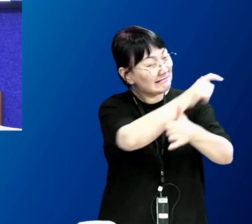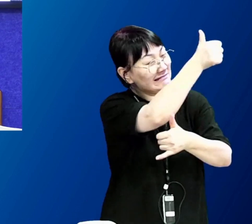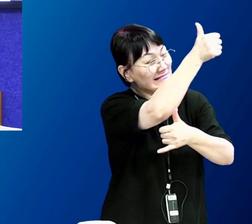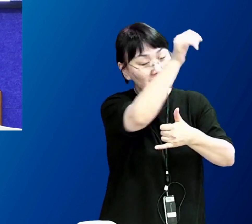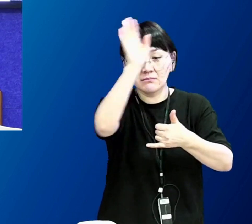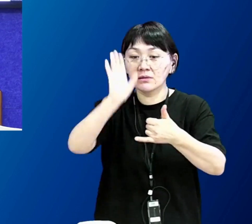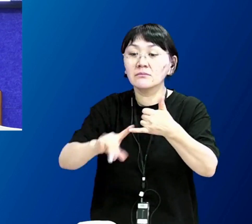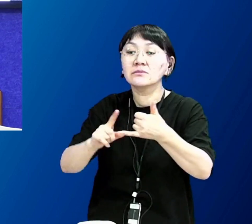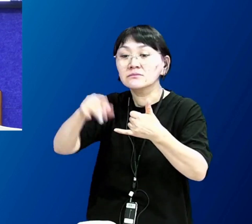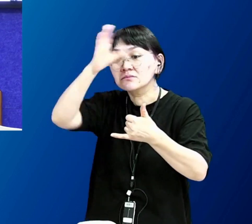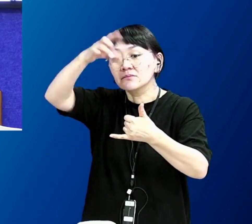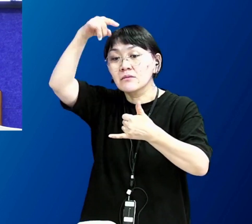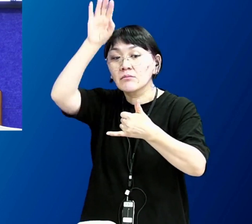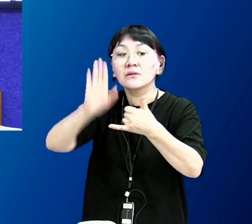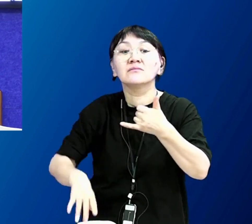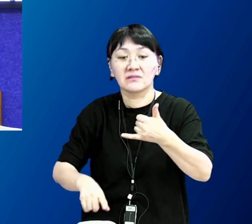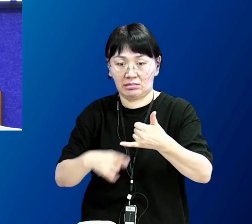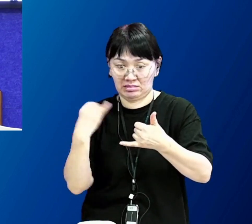муугар дууссан бол.